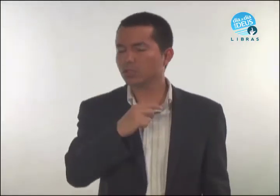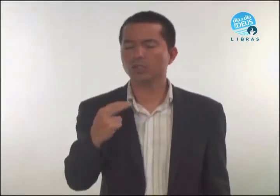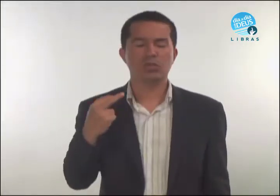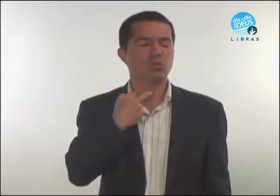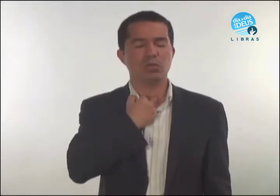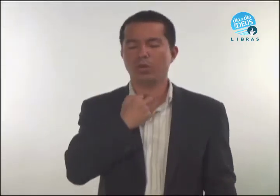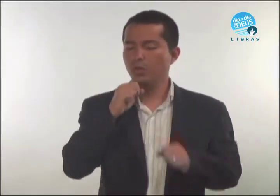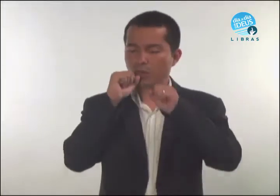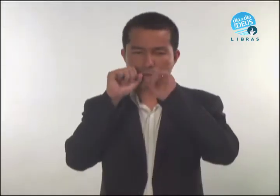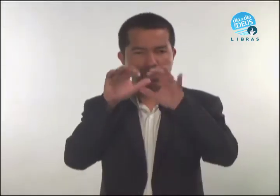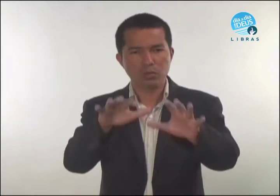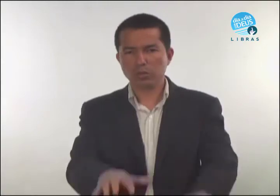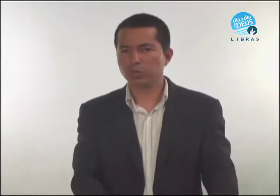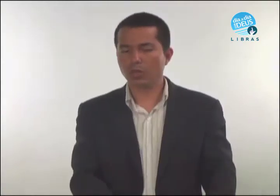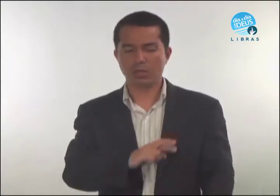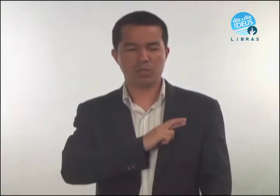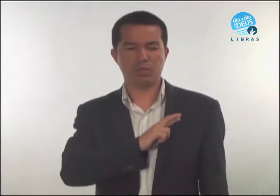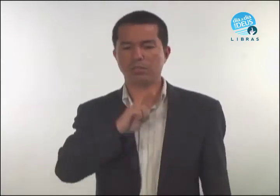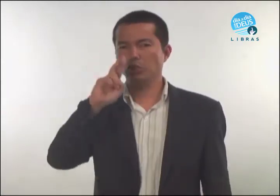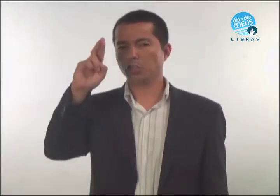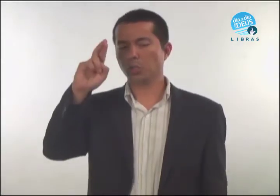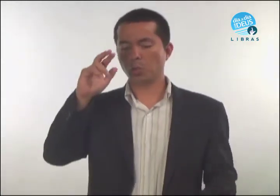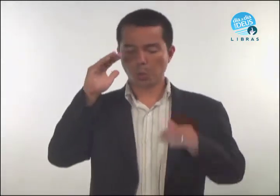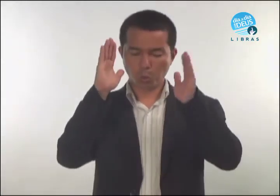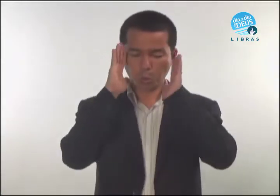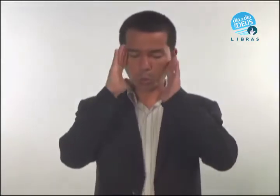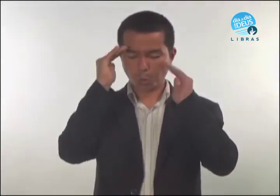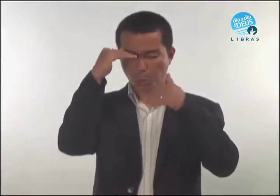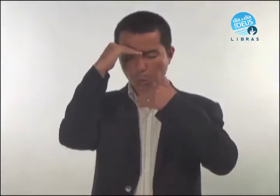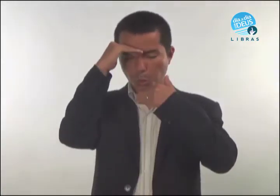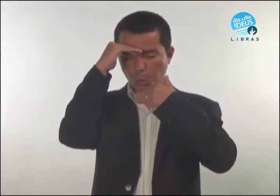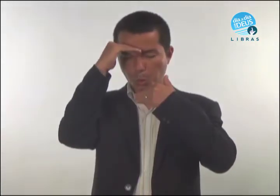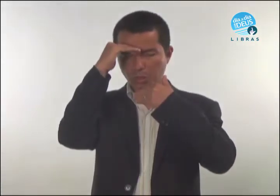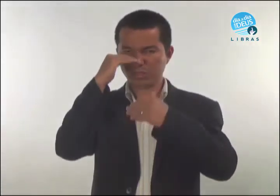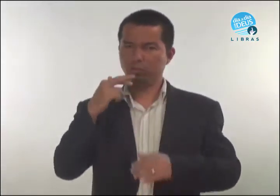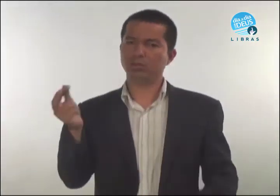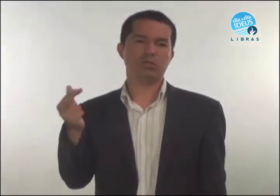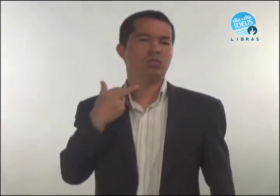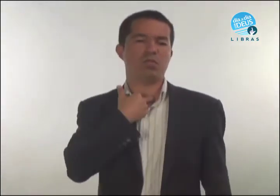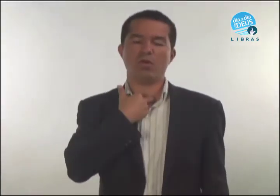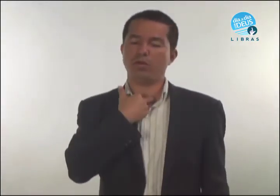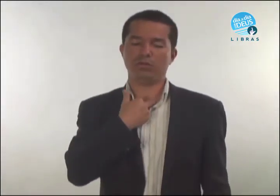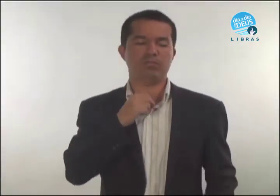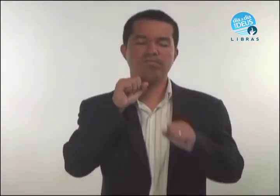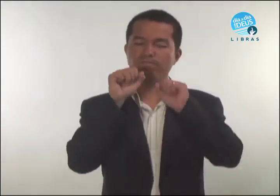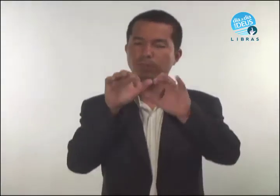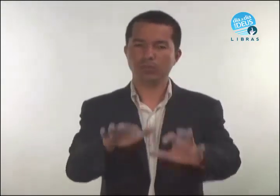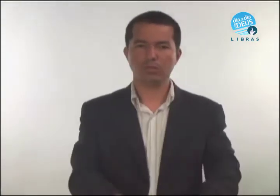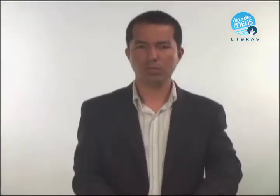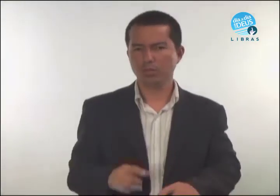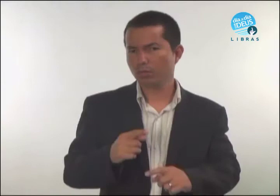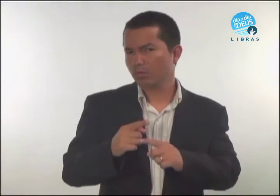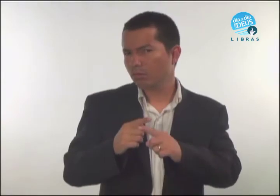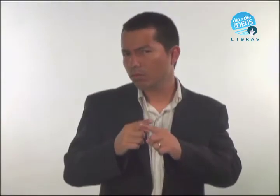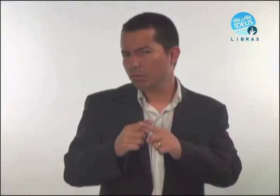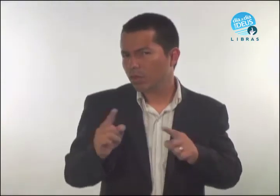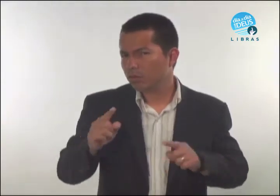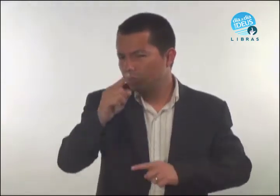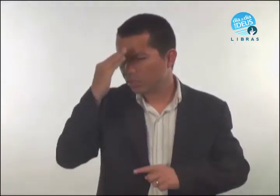pode abençoar a mera religiosidade sem uma vida dedicada ao Senhor. E há muitos que estão no meio